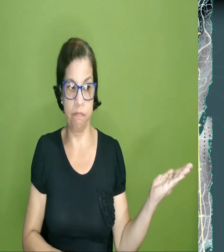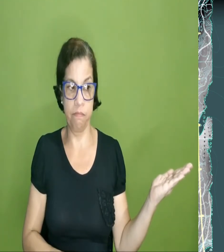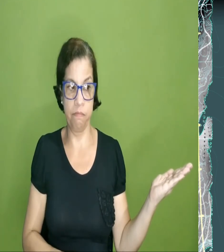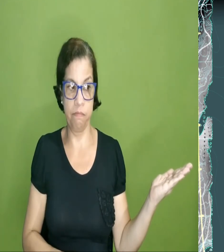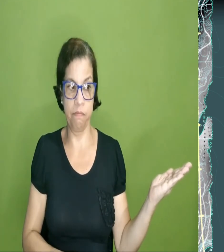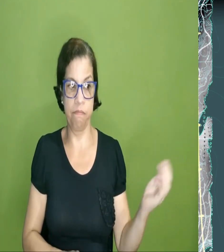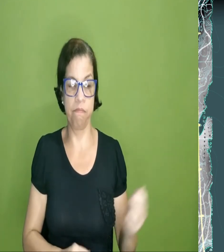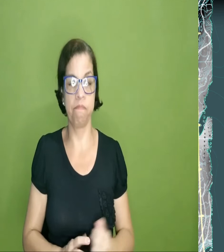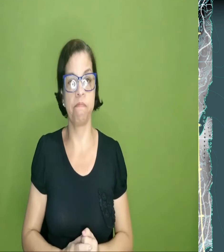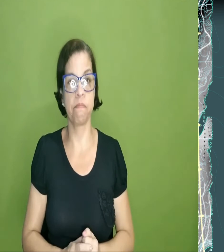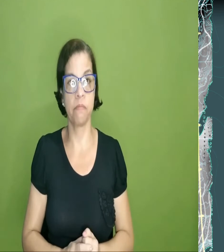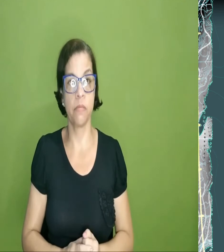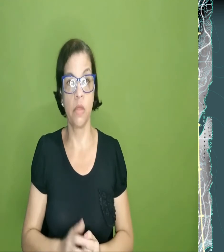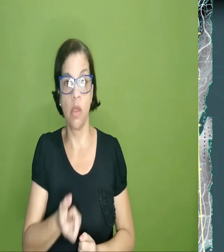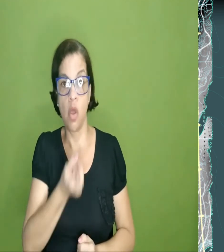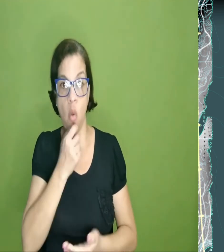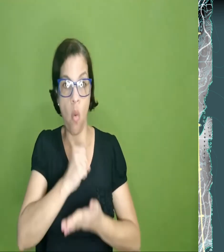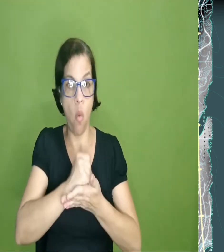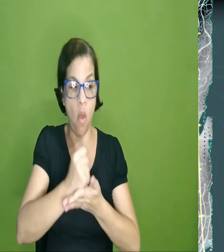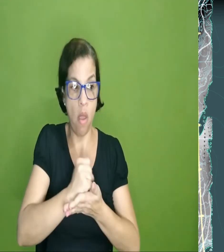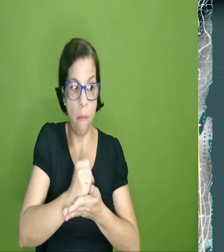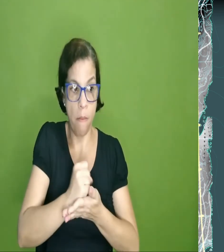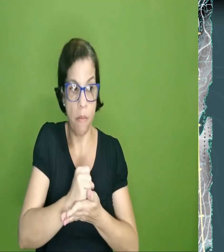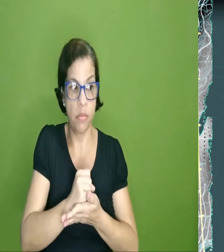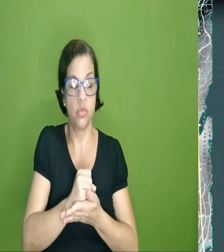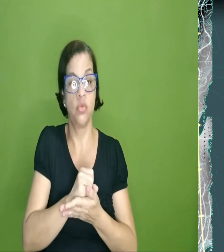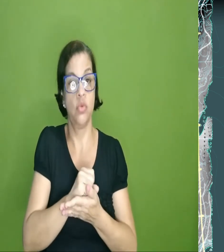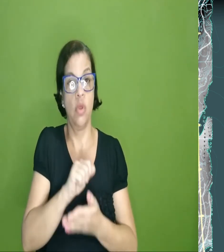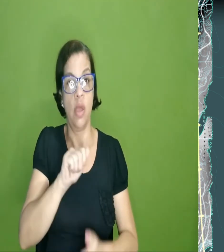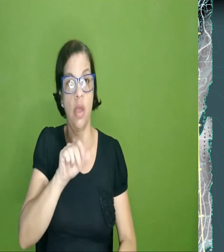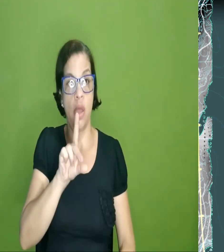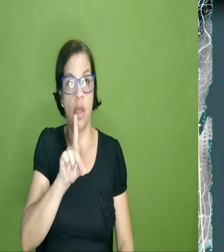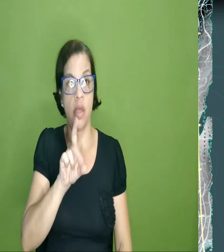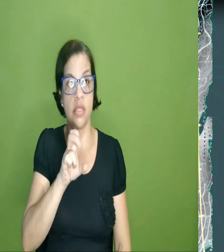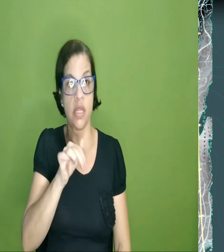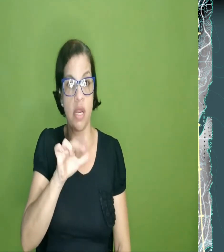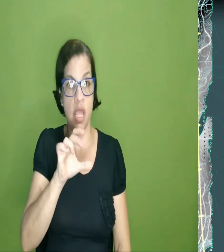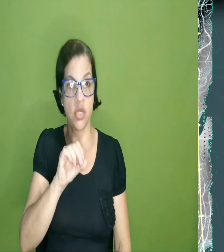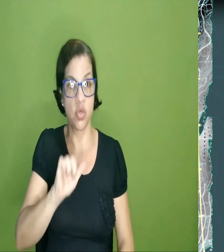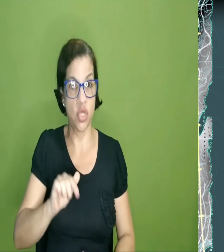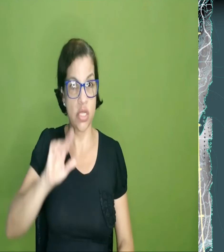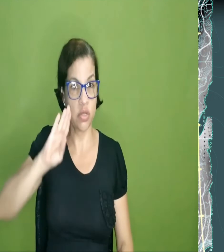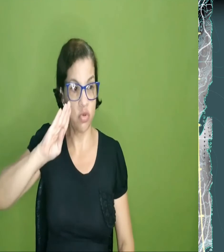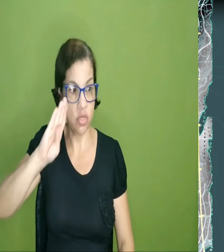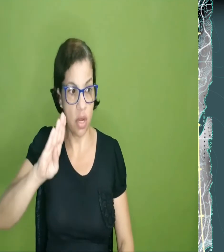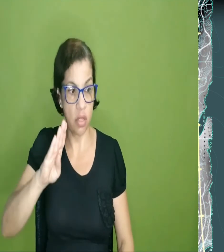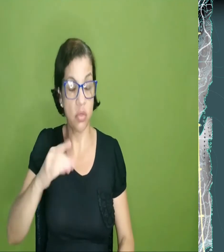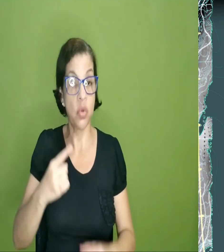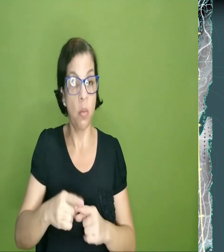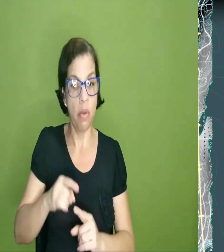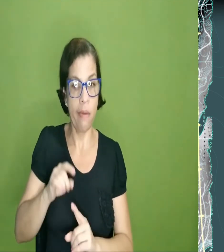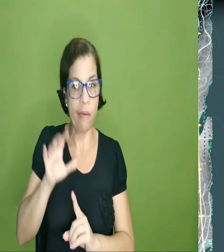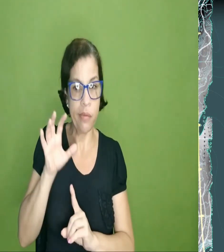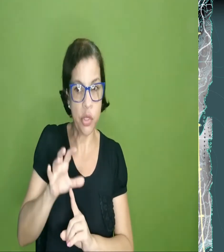indireta. Os fármacos adrenérgicos de ação direta recebem este nome porque agem diretamente